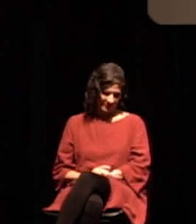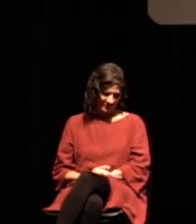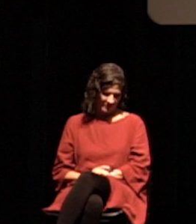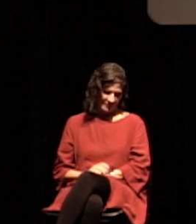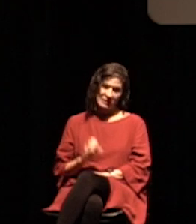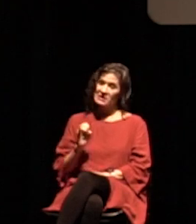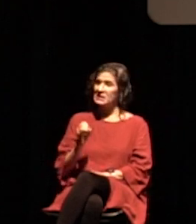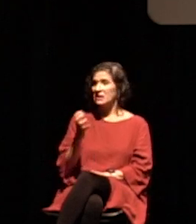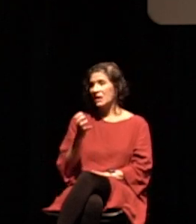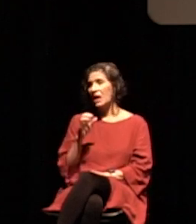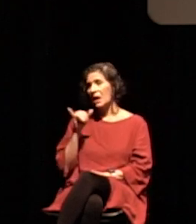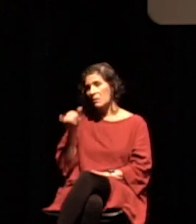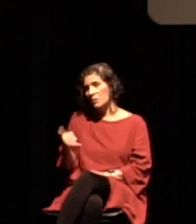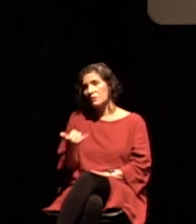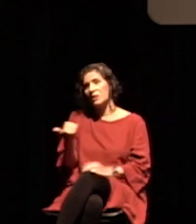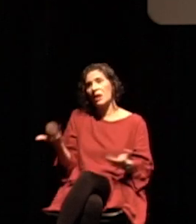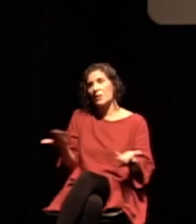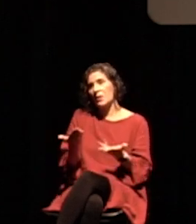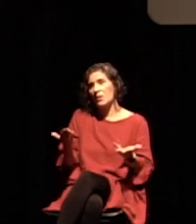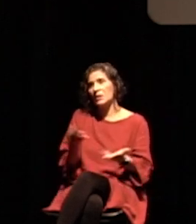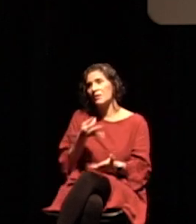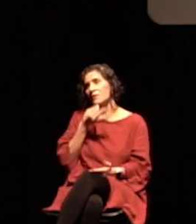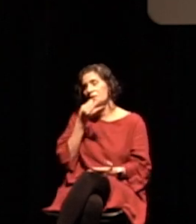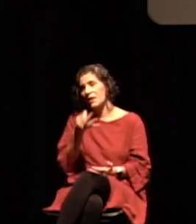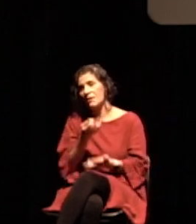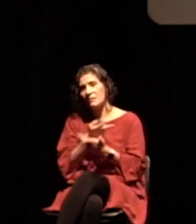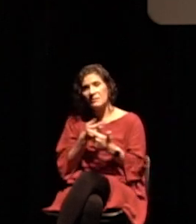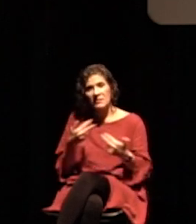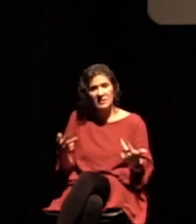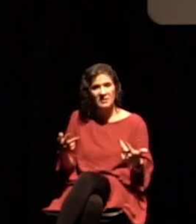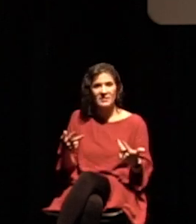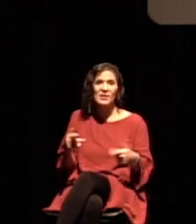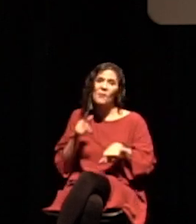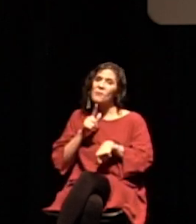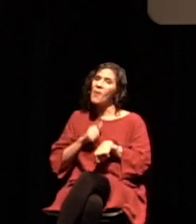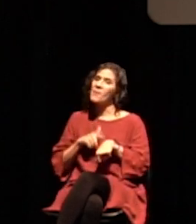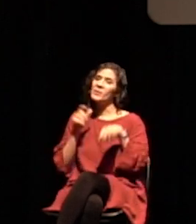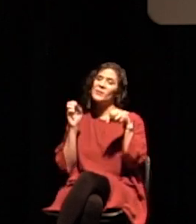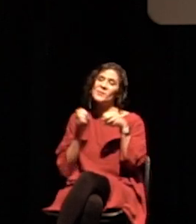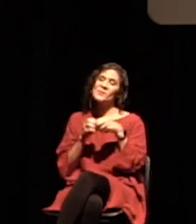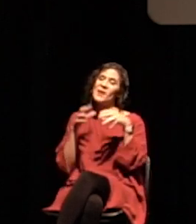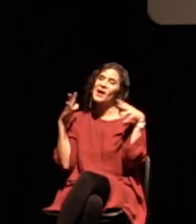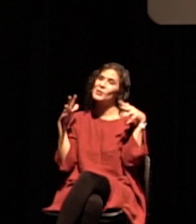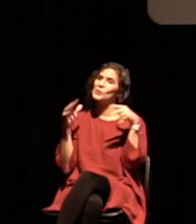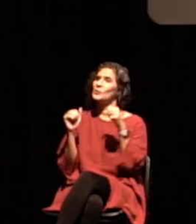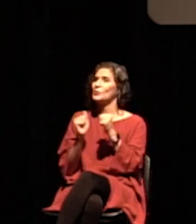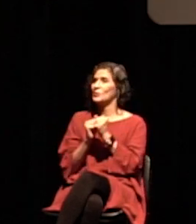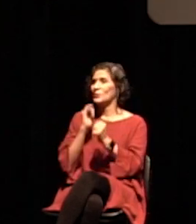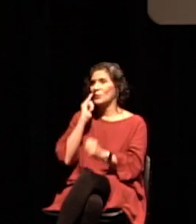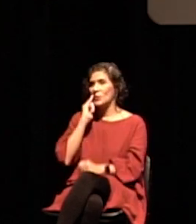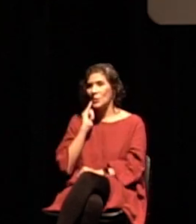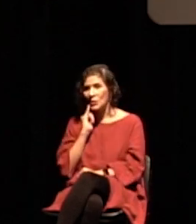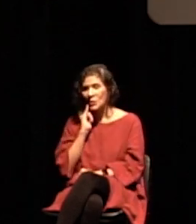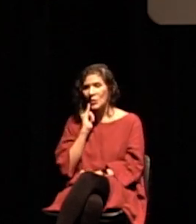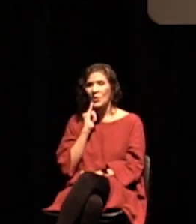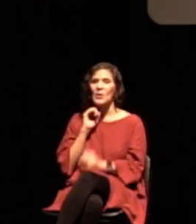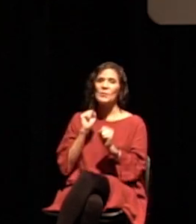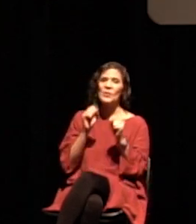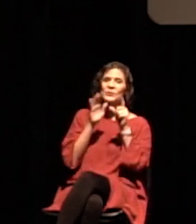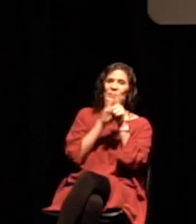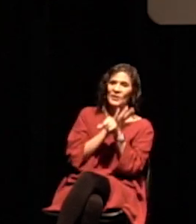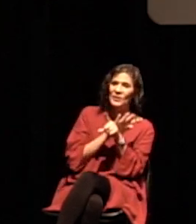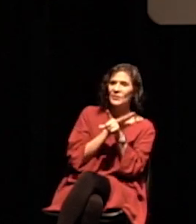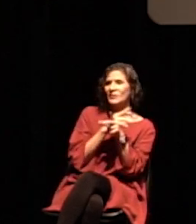Vocês quiserem aproveitar esta ocasião mágica de estar com a IOL, de conversar, de fazer